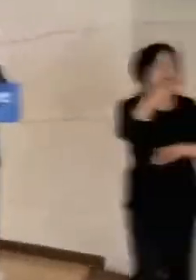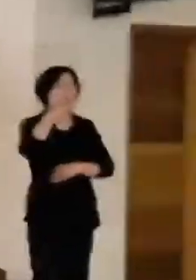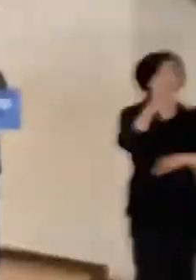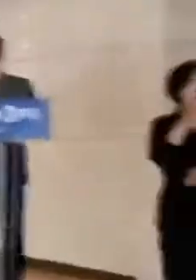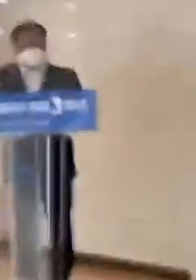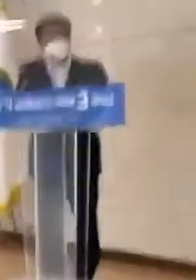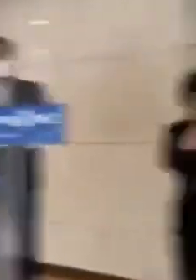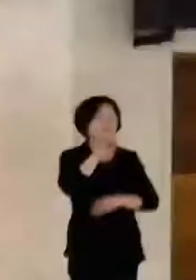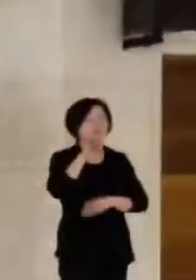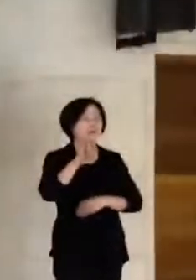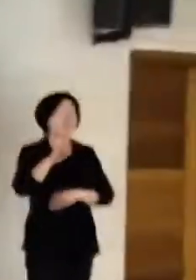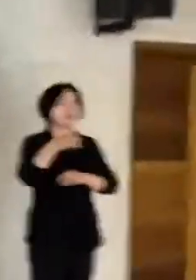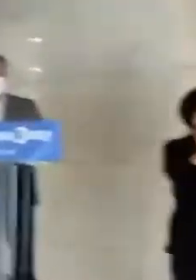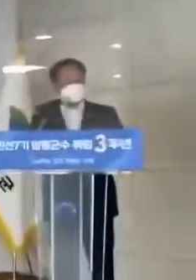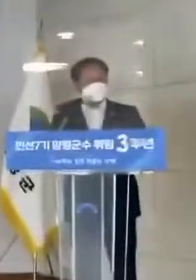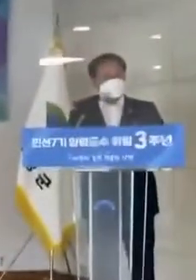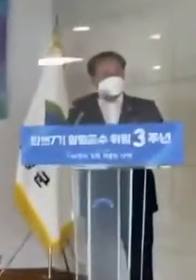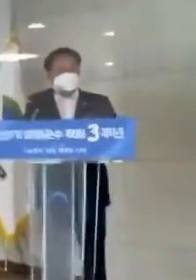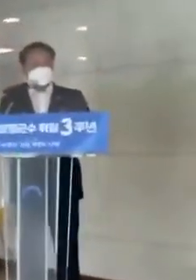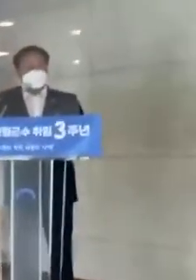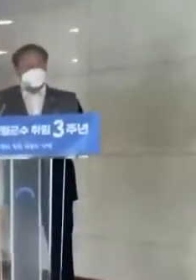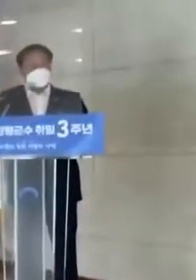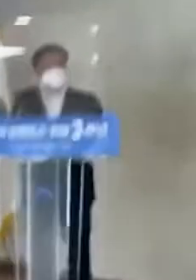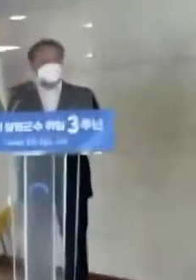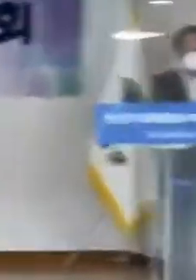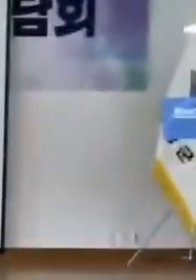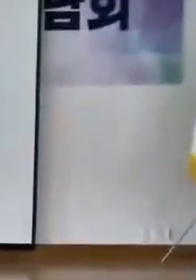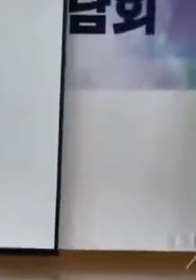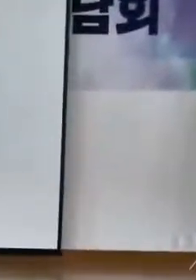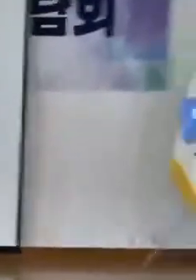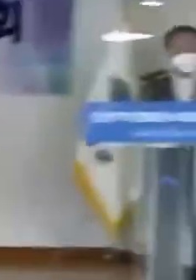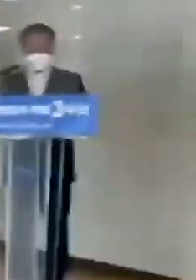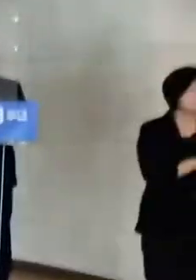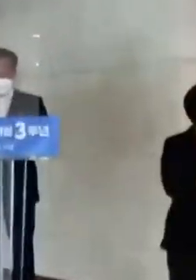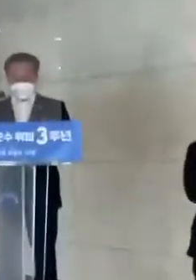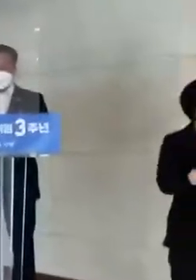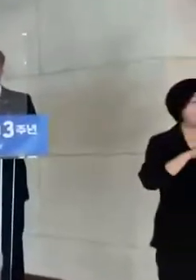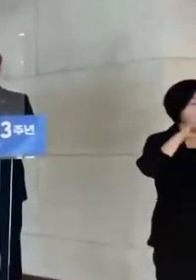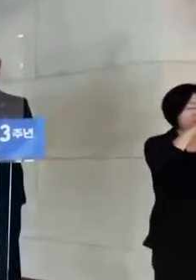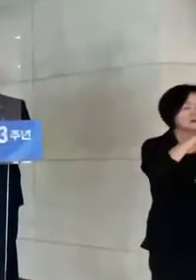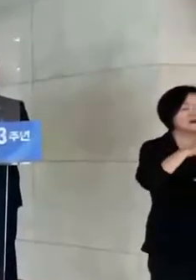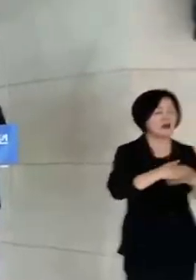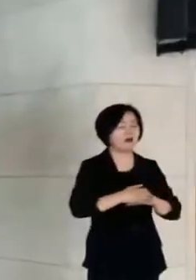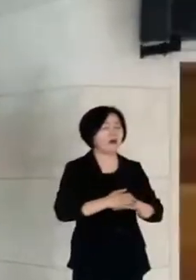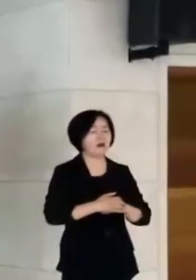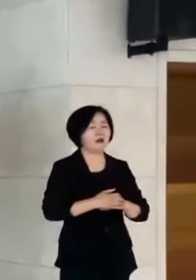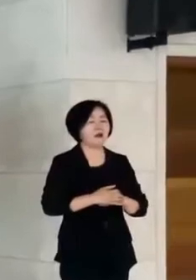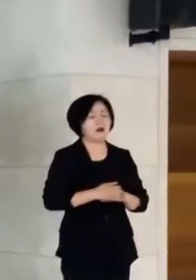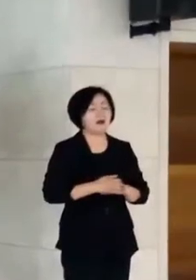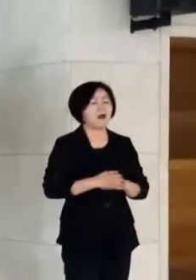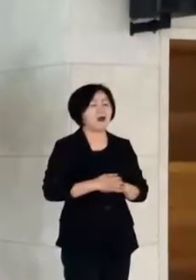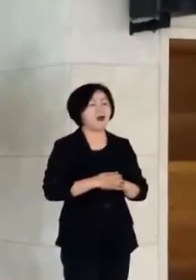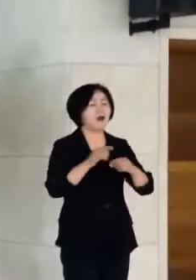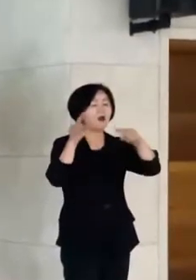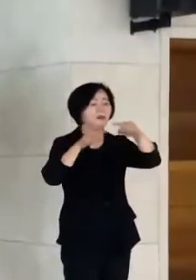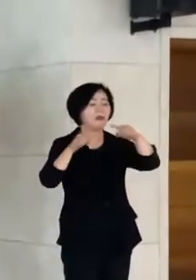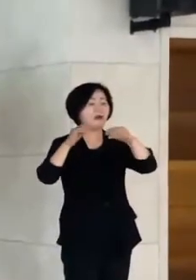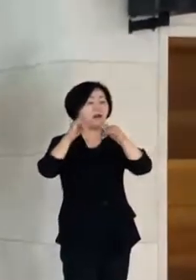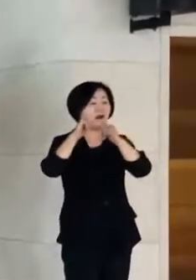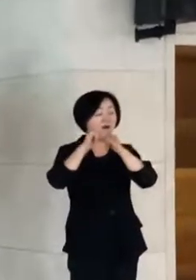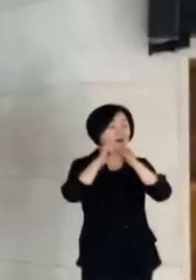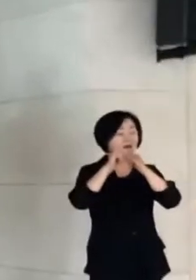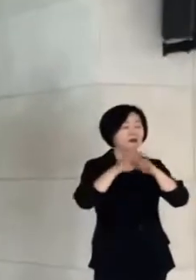포레스트 조성 사업이 경기도 31개 시군에서 당당히 대상을